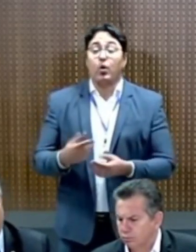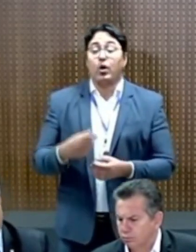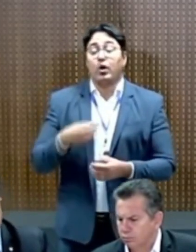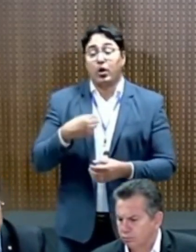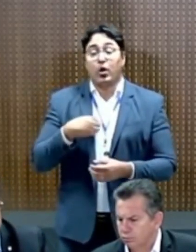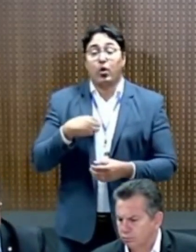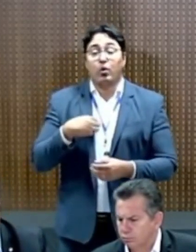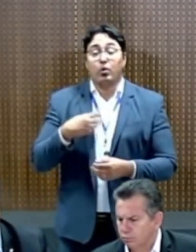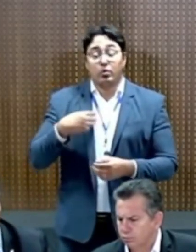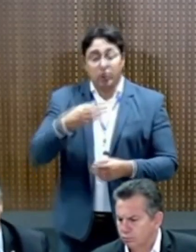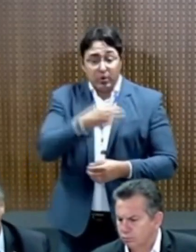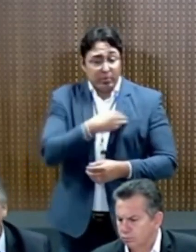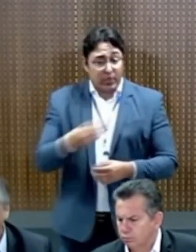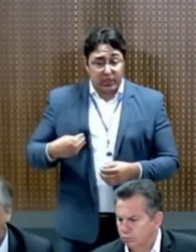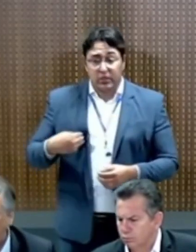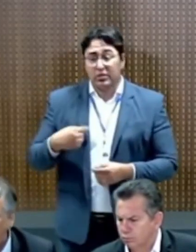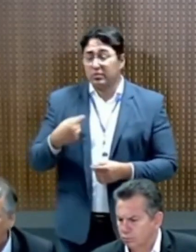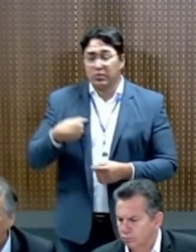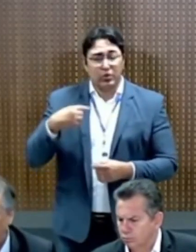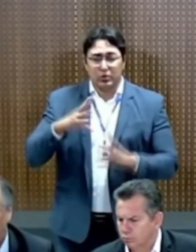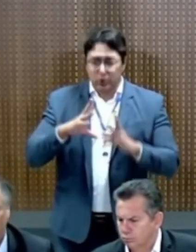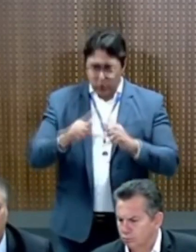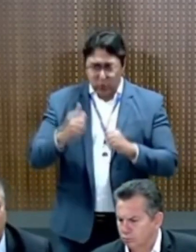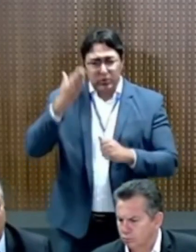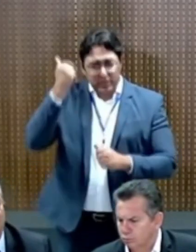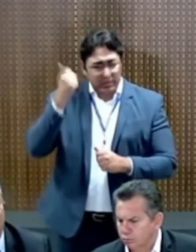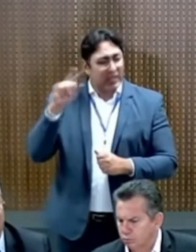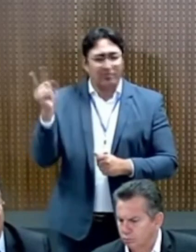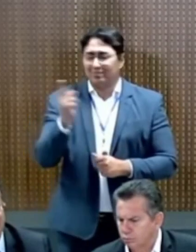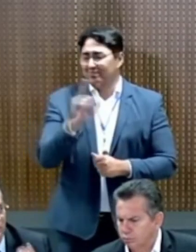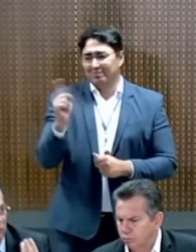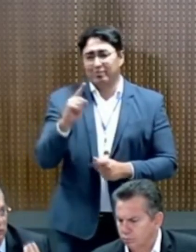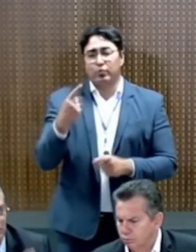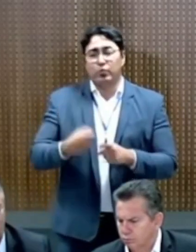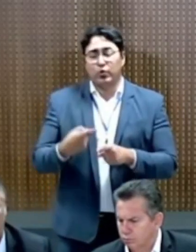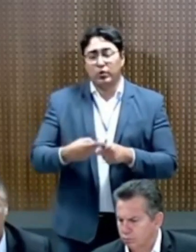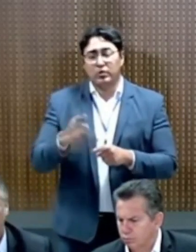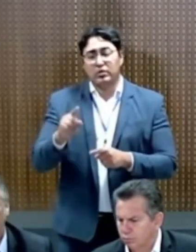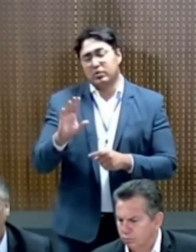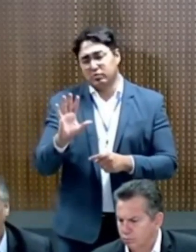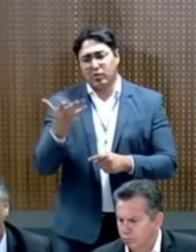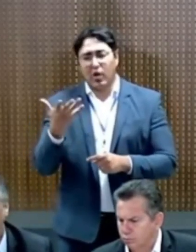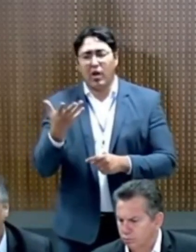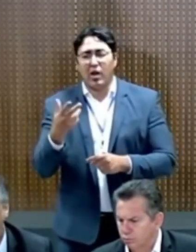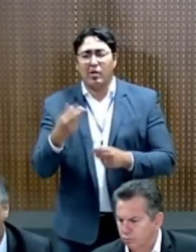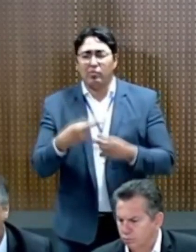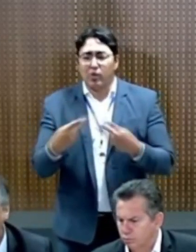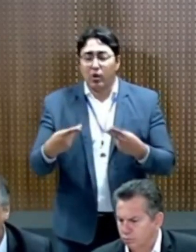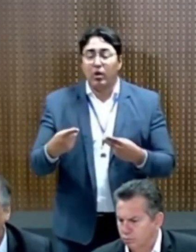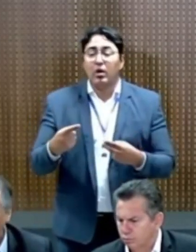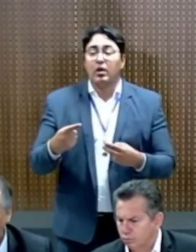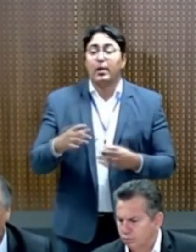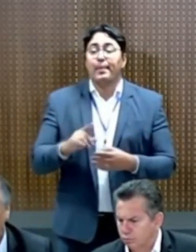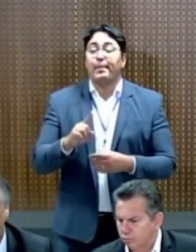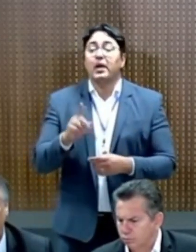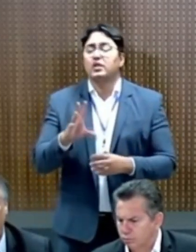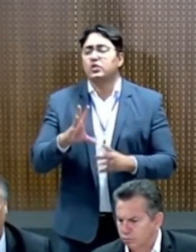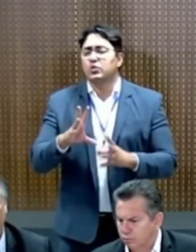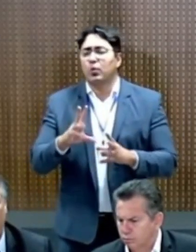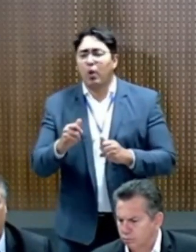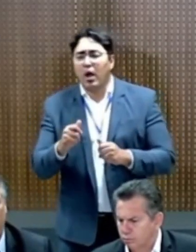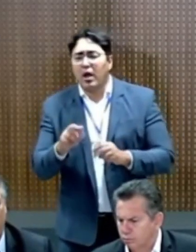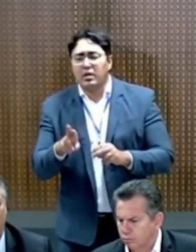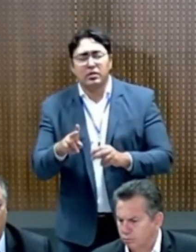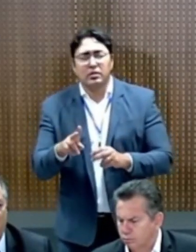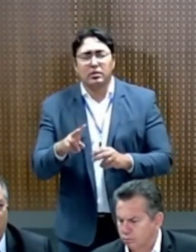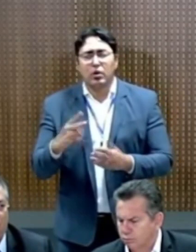saber tudo seguramente mas saber alguma coisa e esse alguma coisa me permite afirmar quase que sem medo de